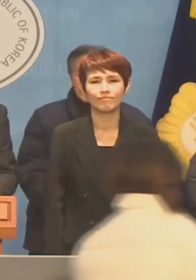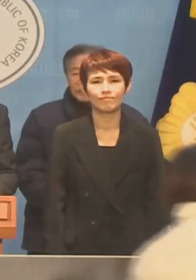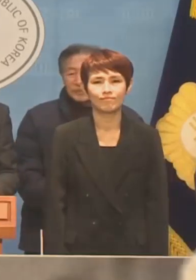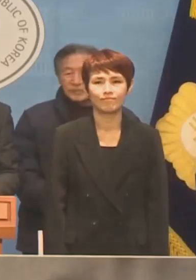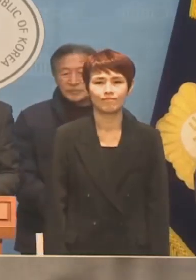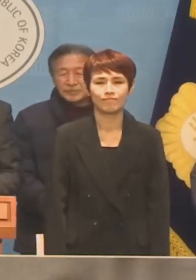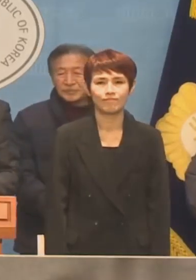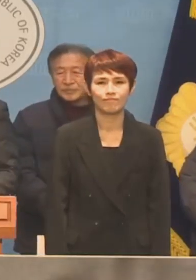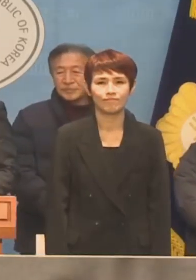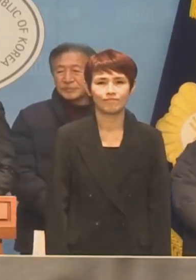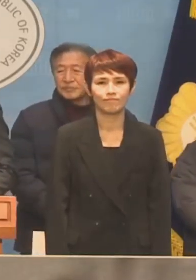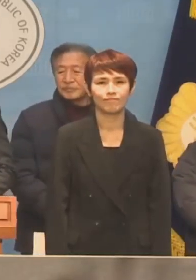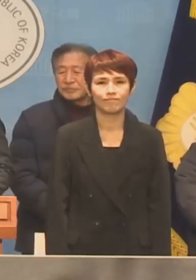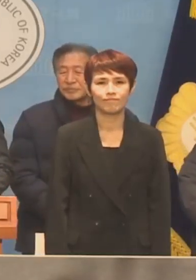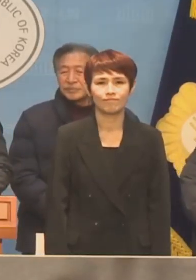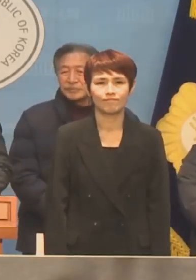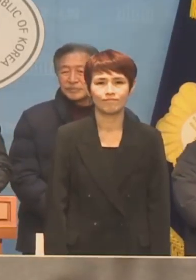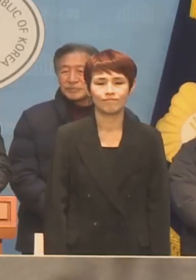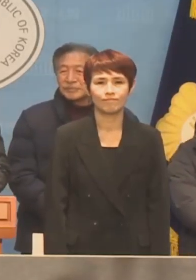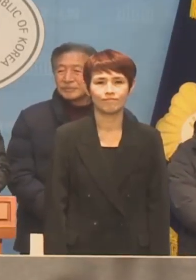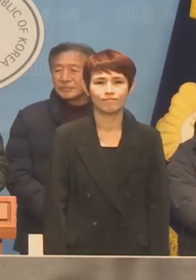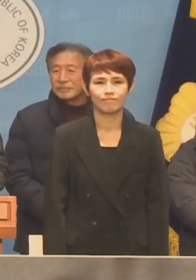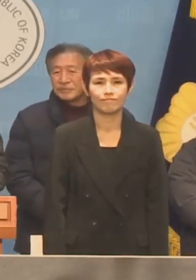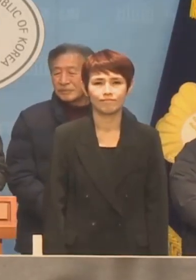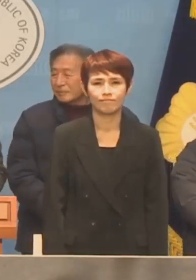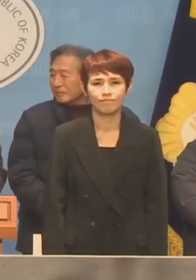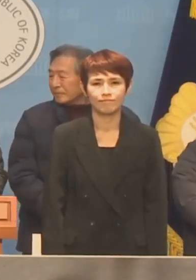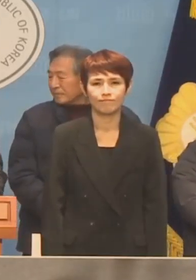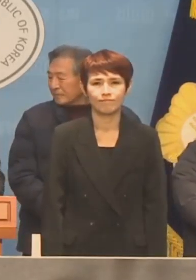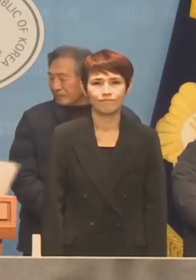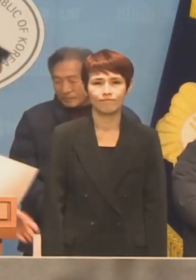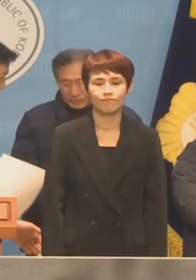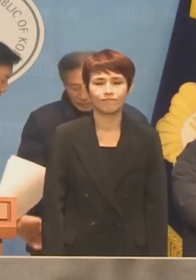선생님 이쪽으로 옆쪽만. 조금 앞으로 줘.